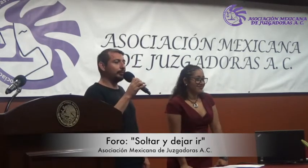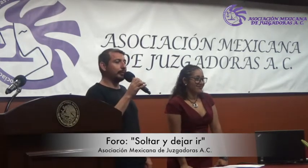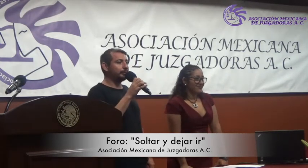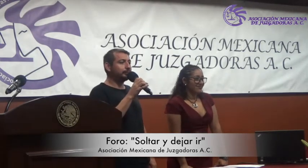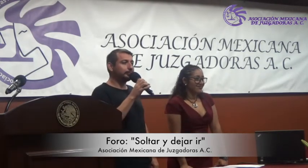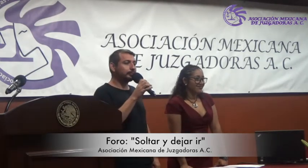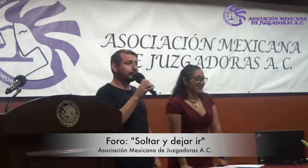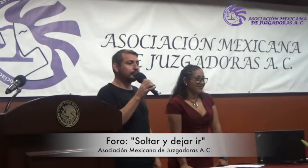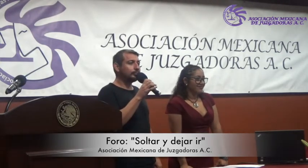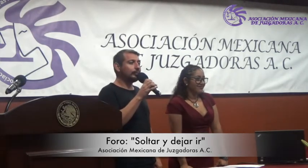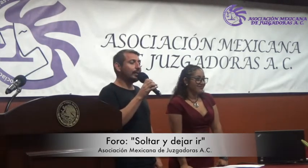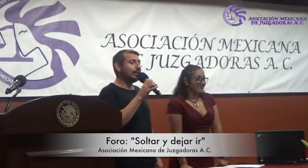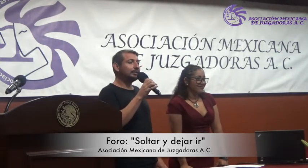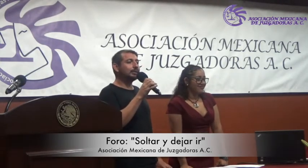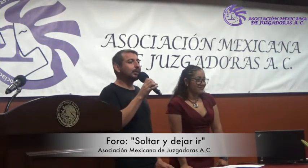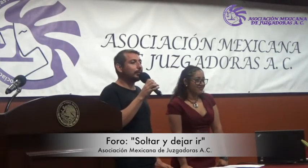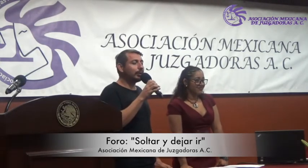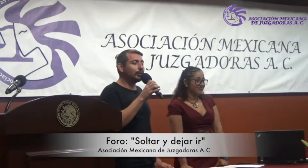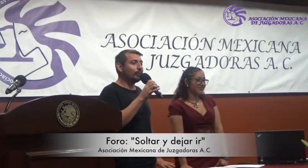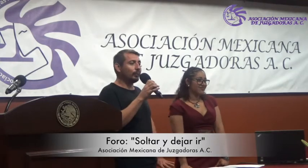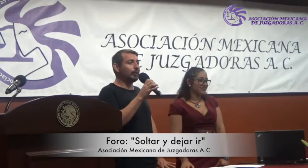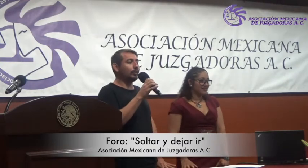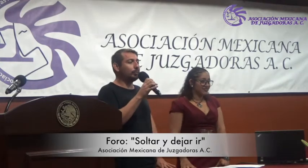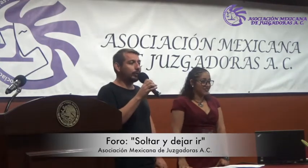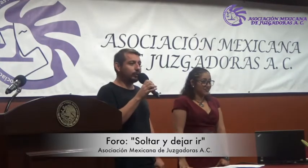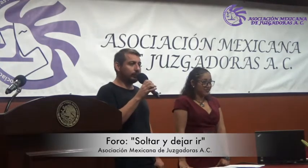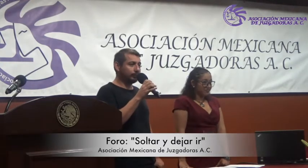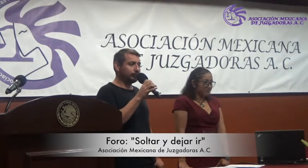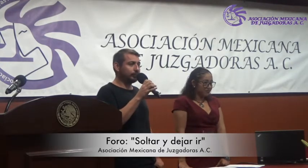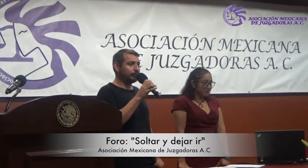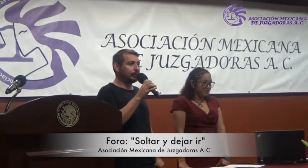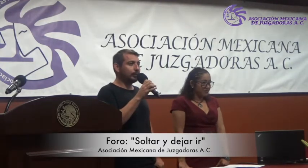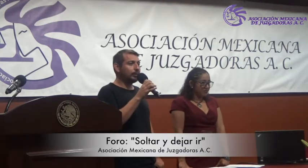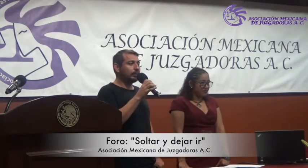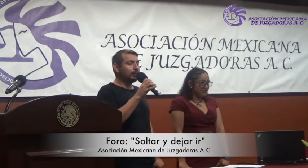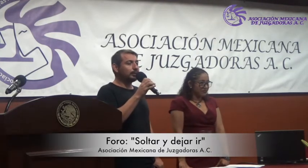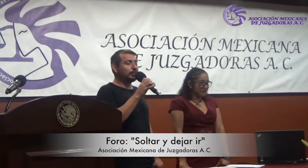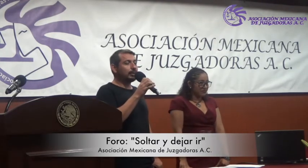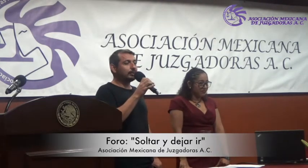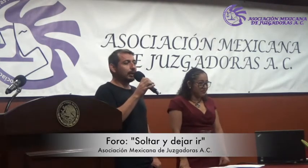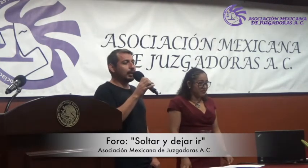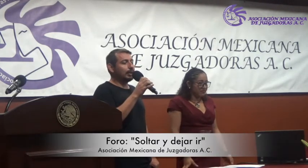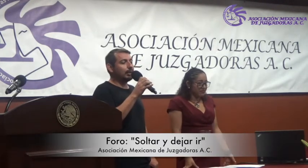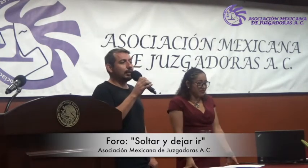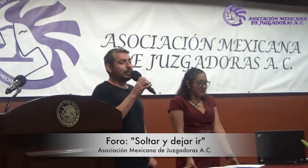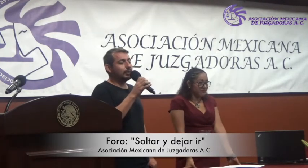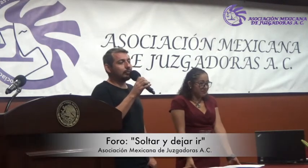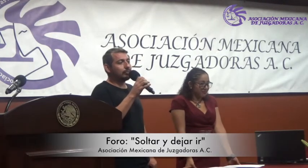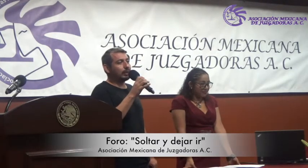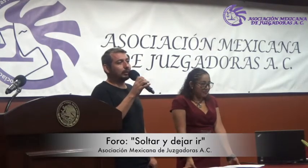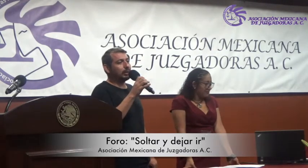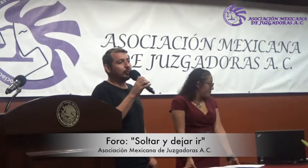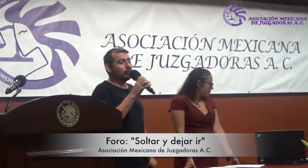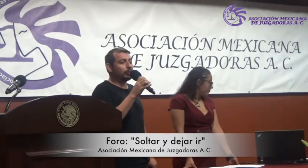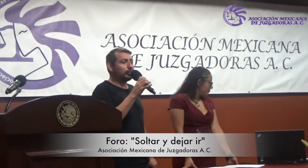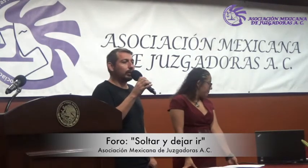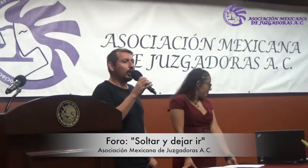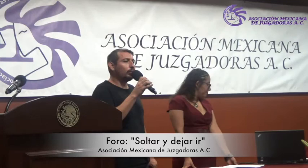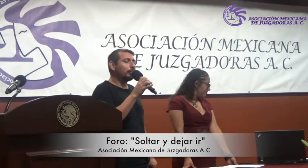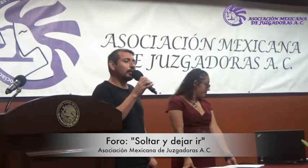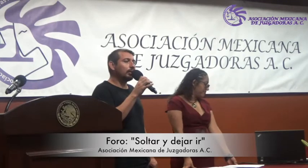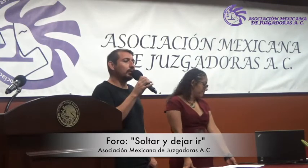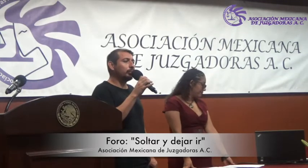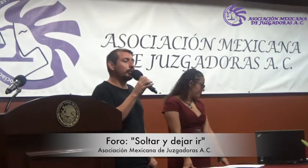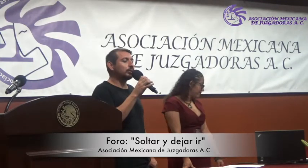Por ejemplo, este sábado o el domingo, si me dicen que ya sería mi último